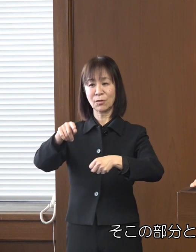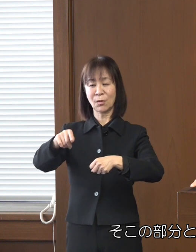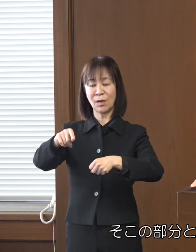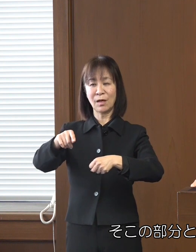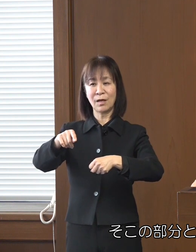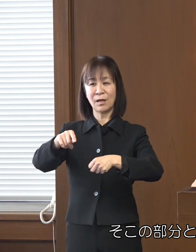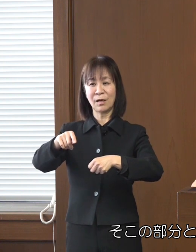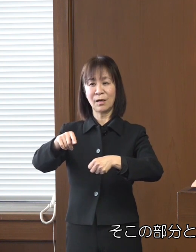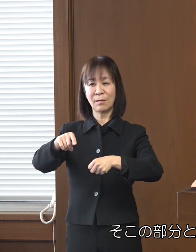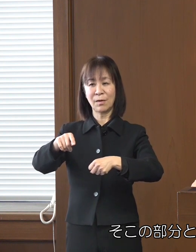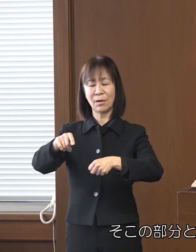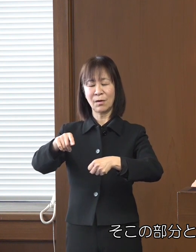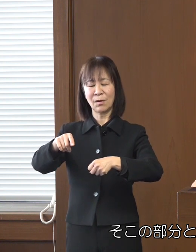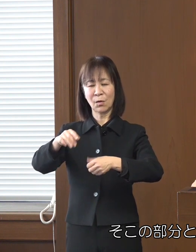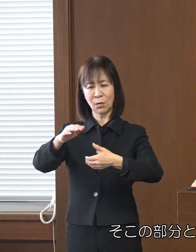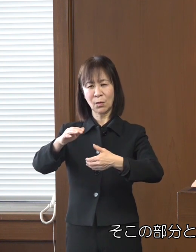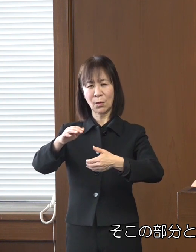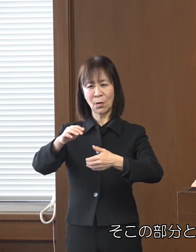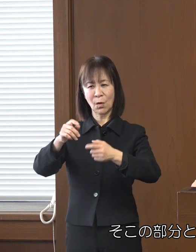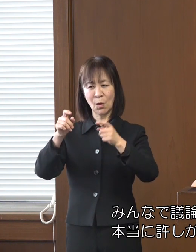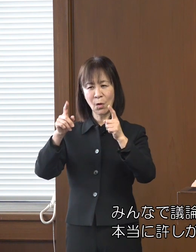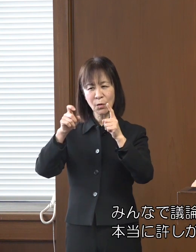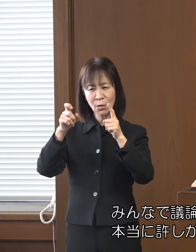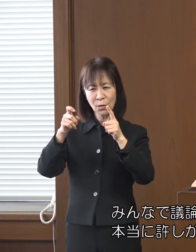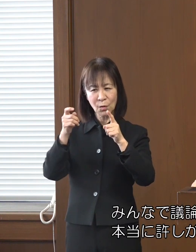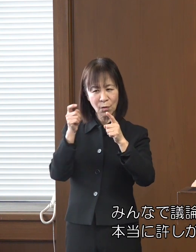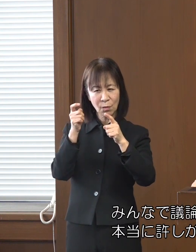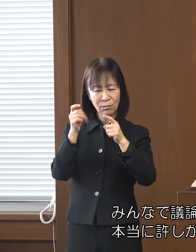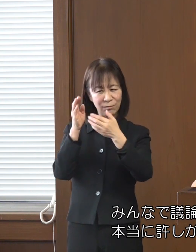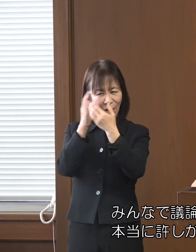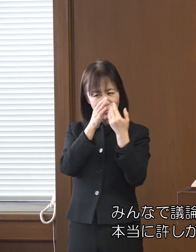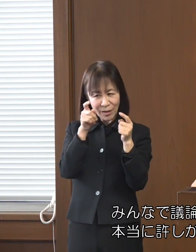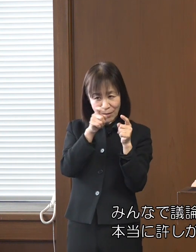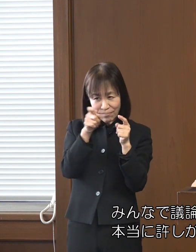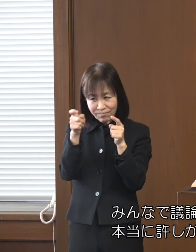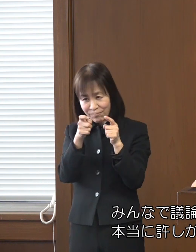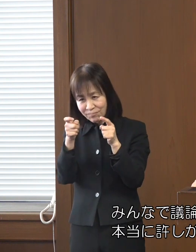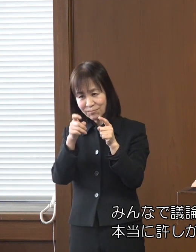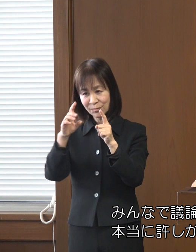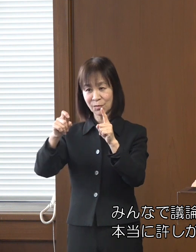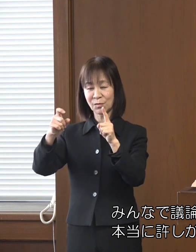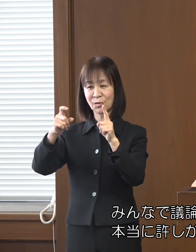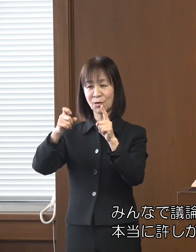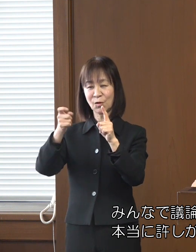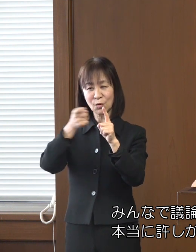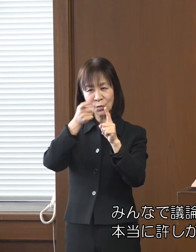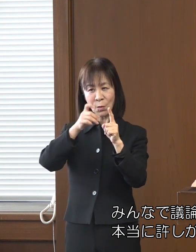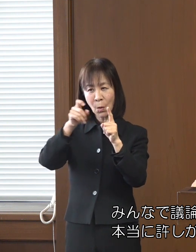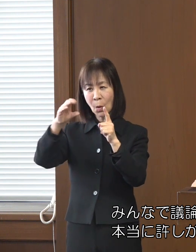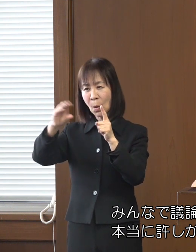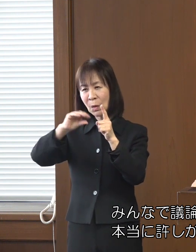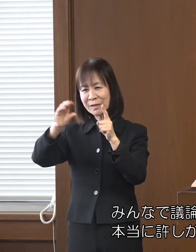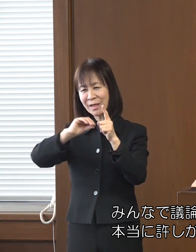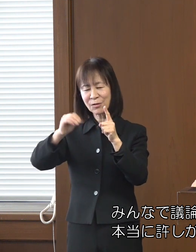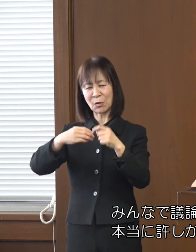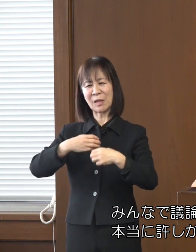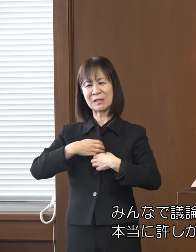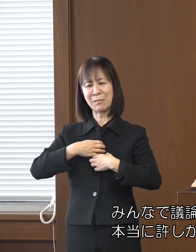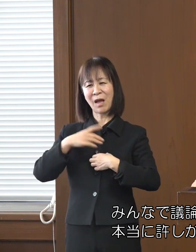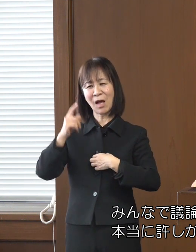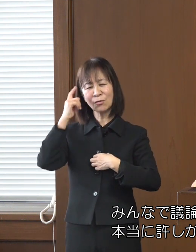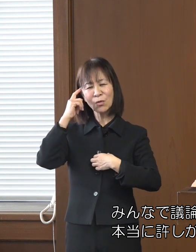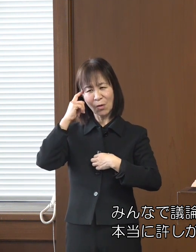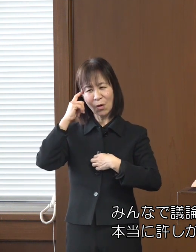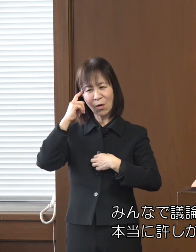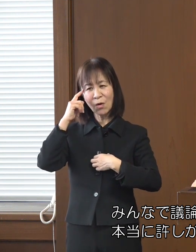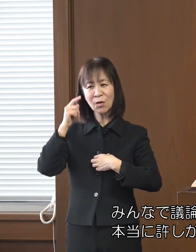というのは私も意識しました。でみんなで議論する中で、そういったもう本当に許しがたい